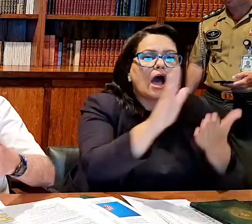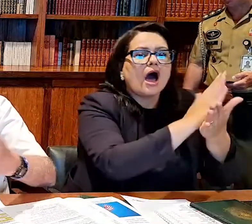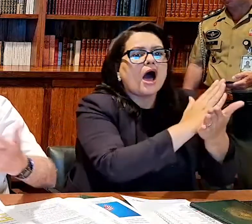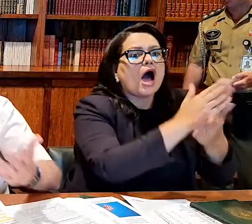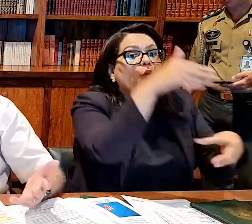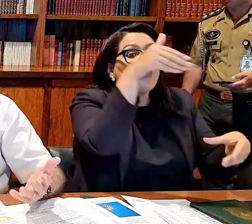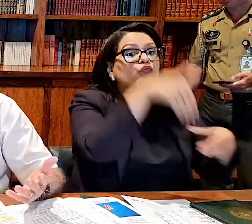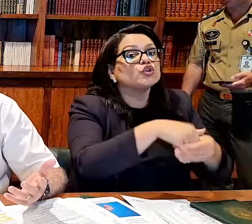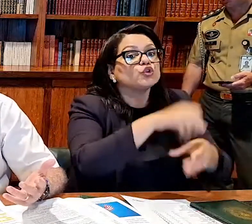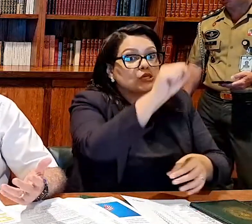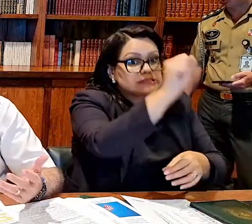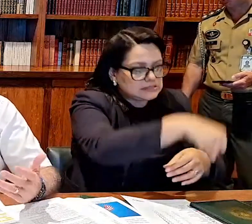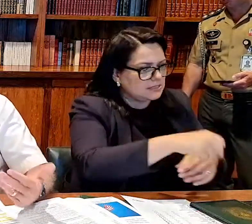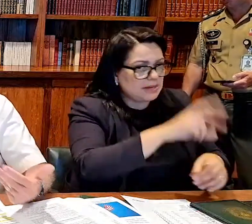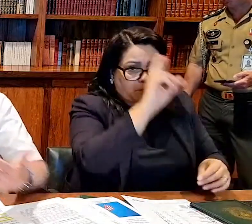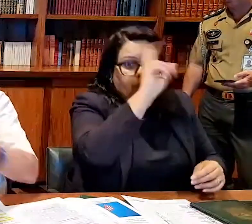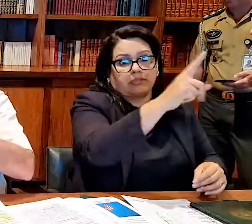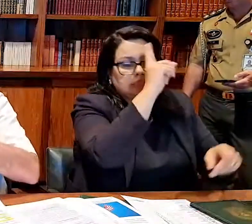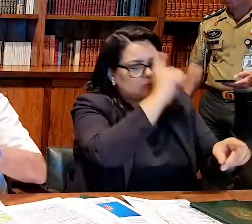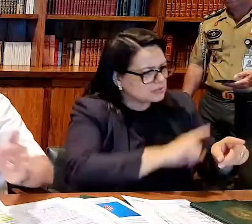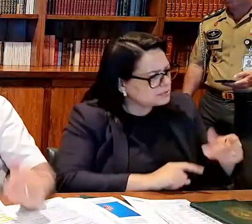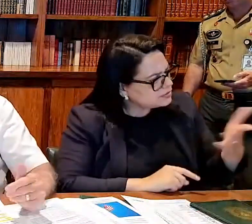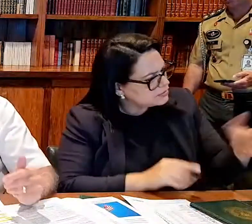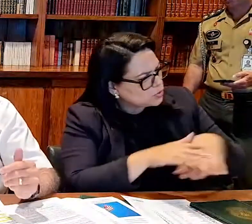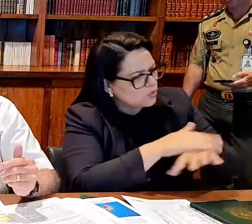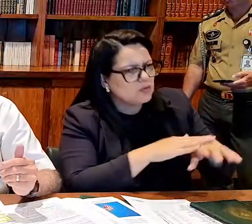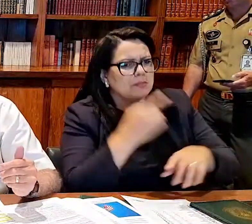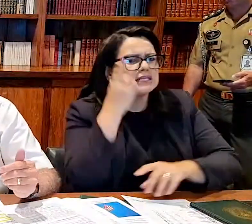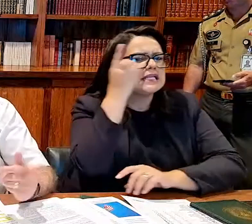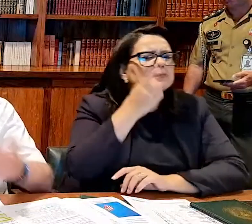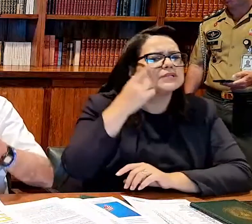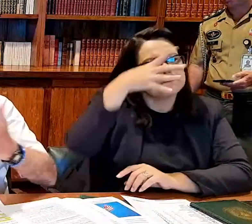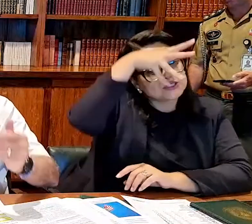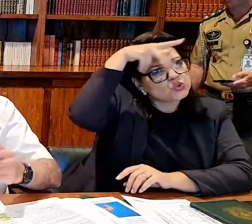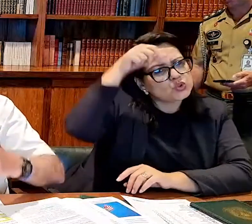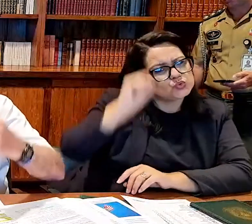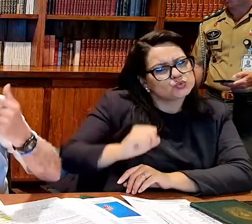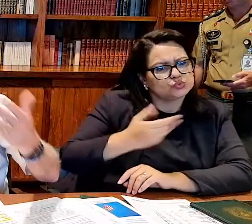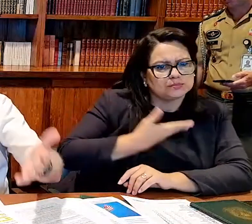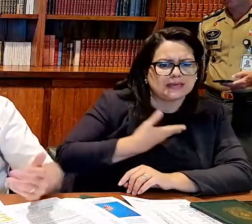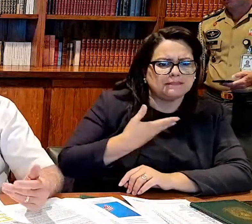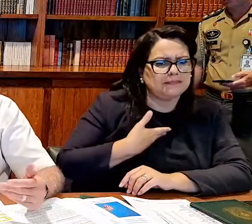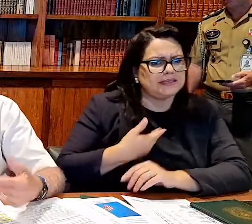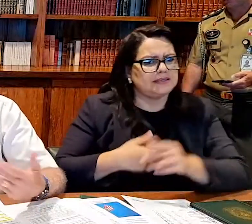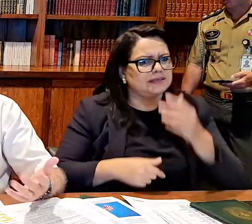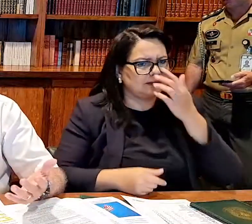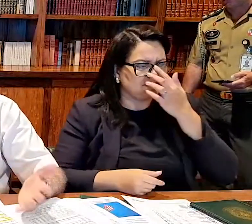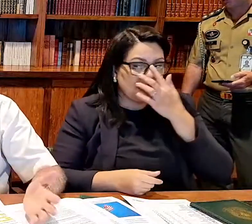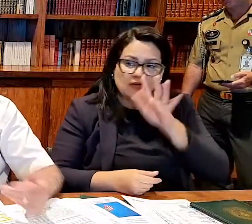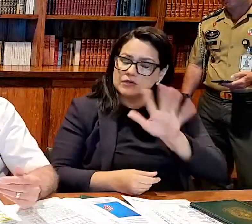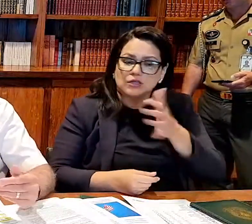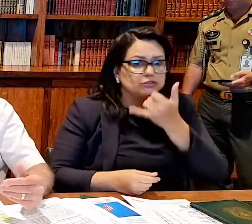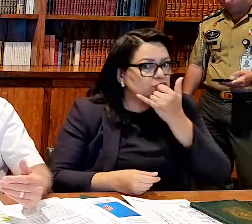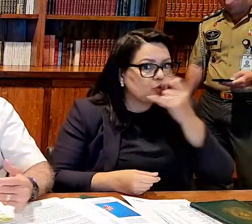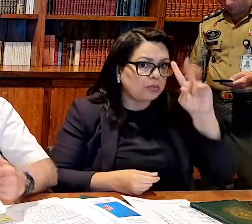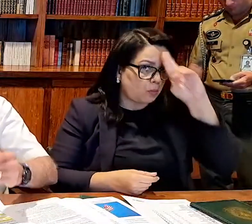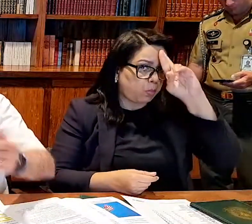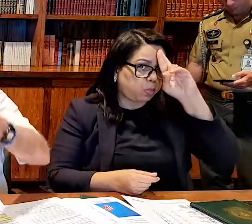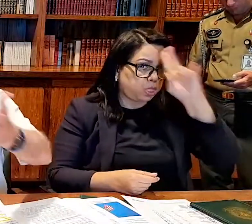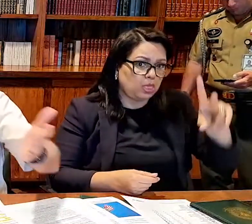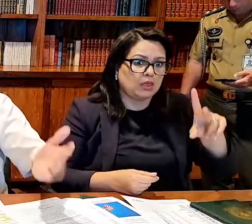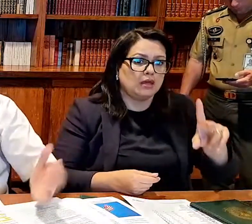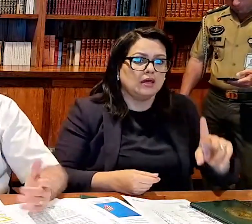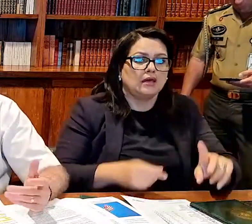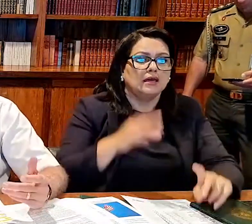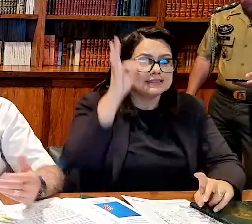de forma equivocada, como uma deputada lá de Mato Grosso do Sul, minha amiga. Ela já falou que se equivocou, tá certo?